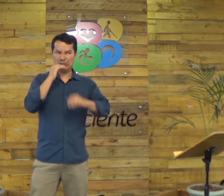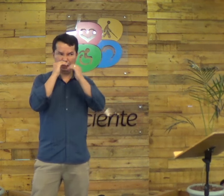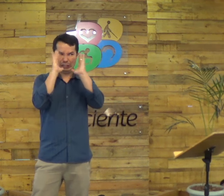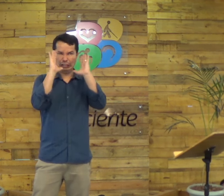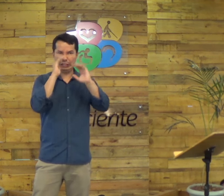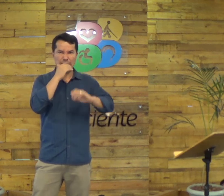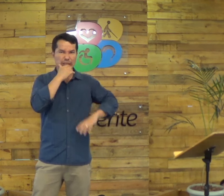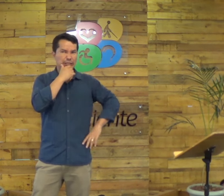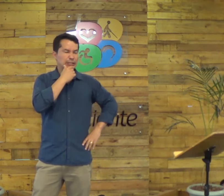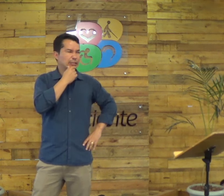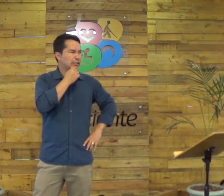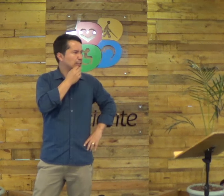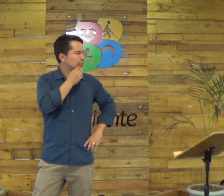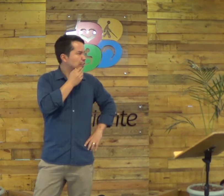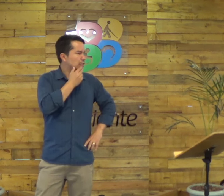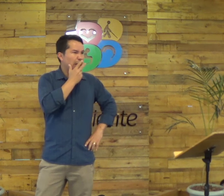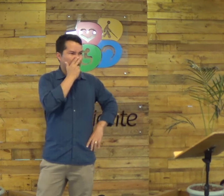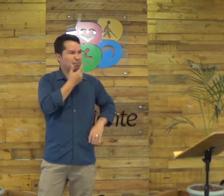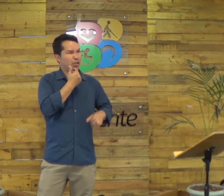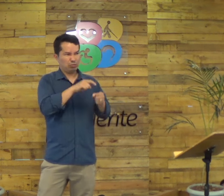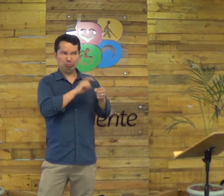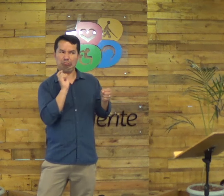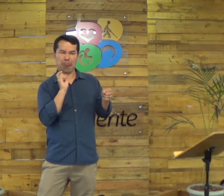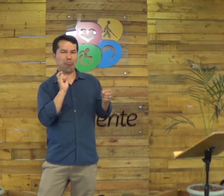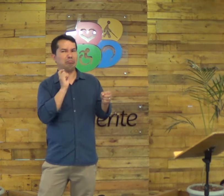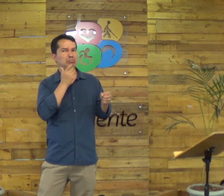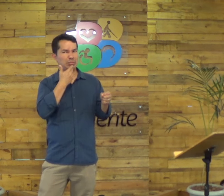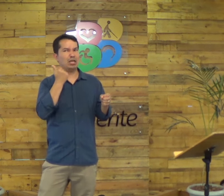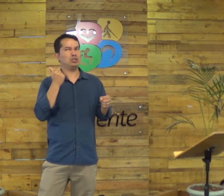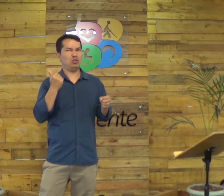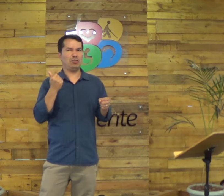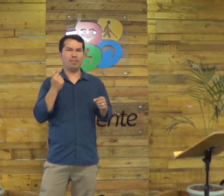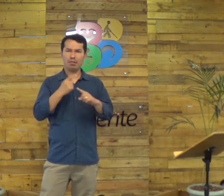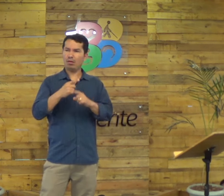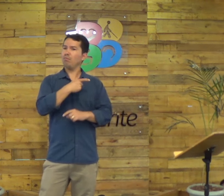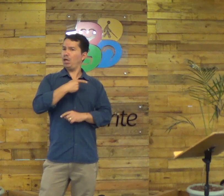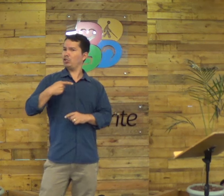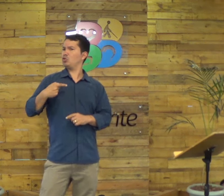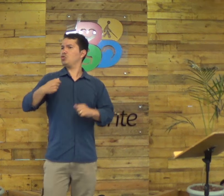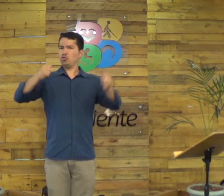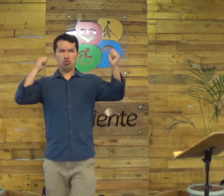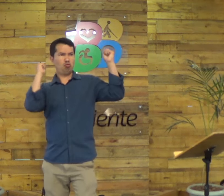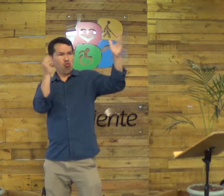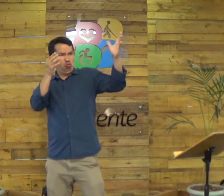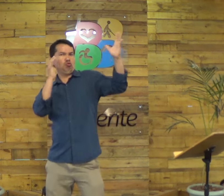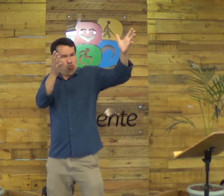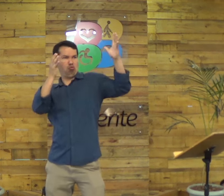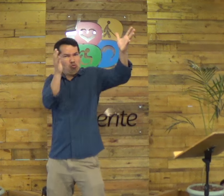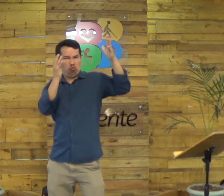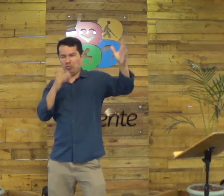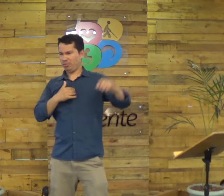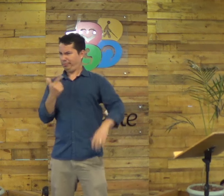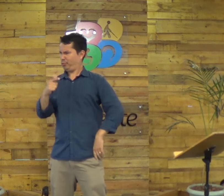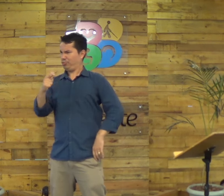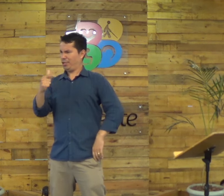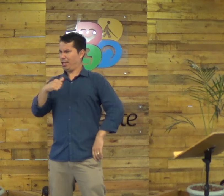e aí eu fiquei pensando, quer saber, eu vou desistir, é melhor sair dessa turma, não faz sentido, porque, ó, pastor, que estudar igreja,